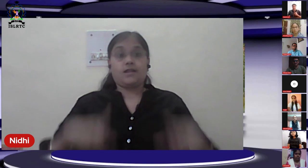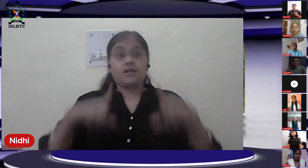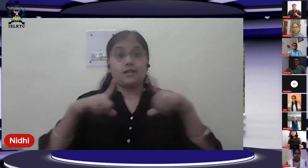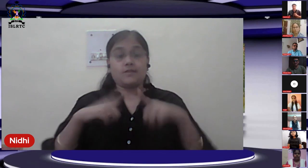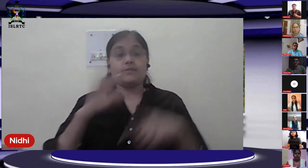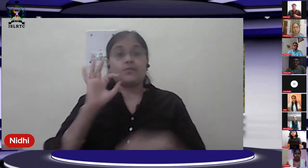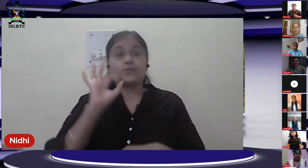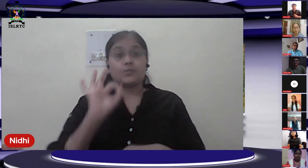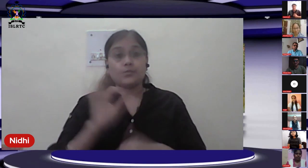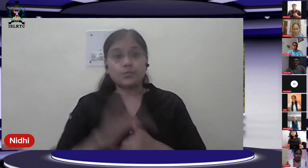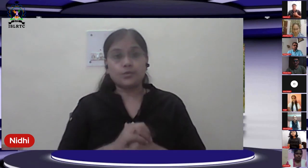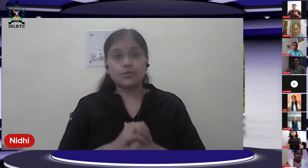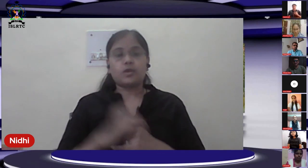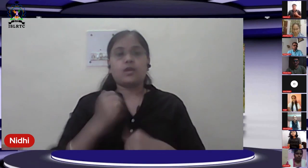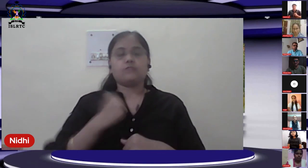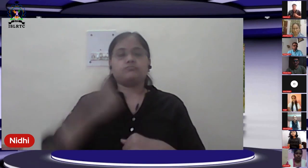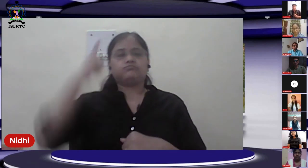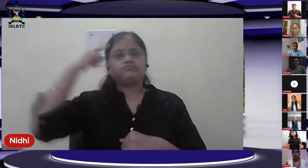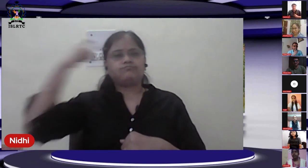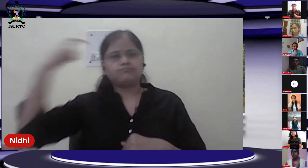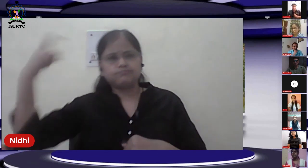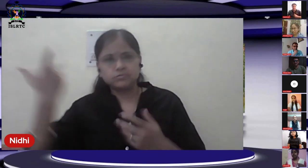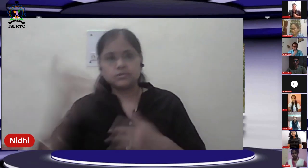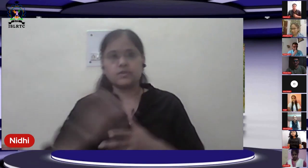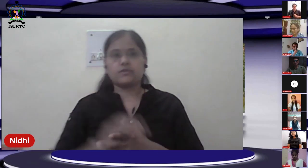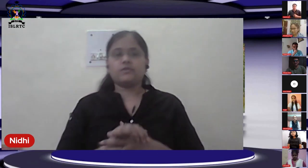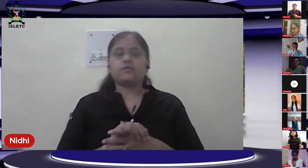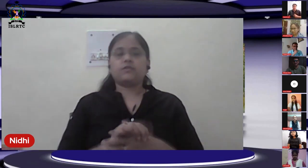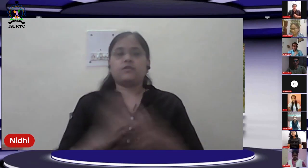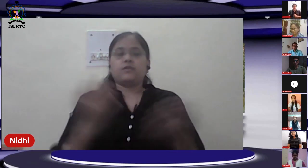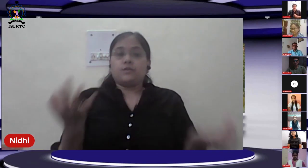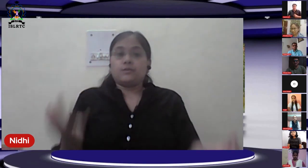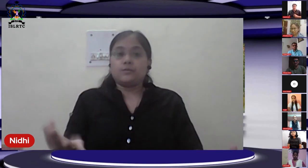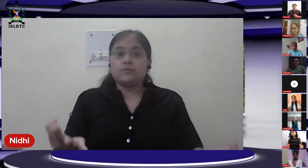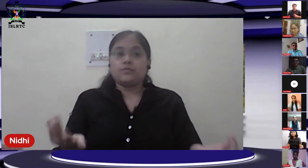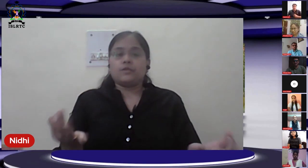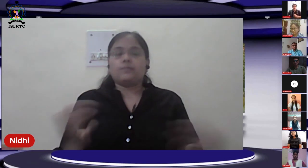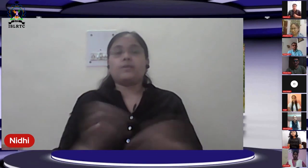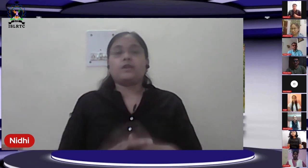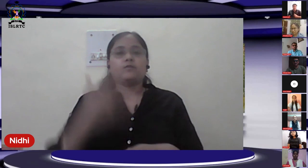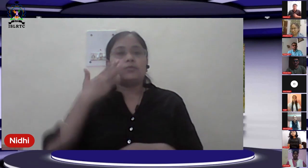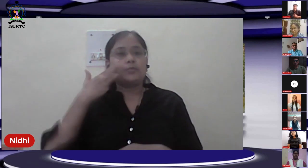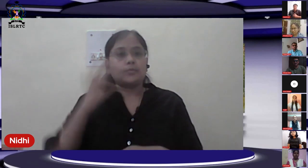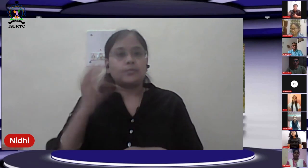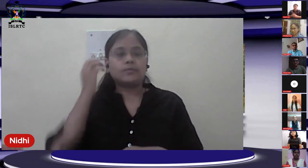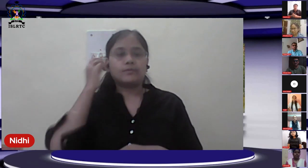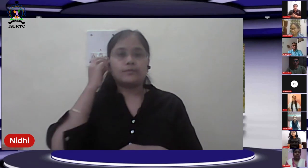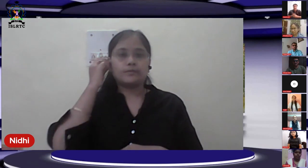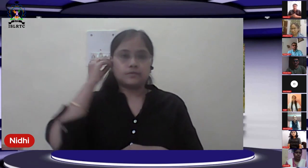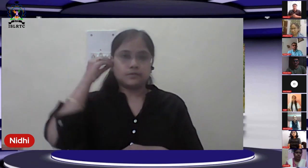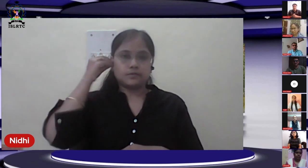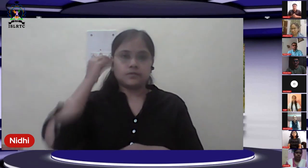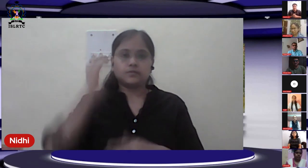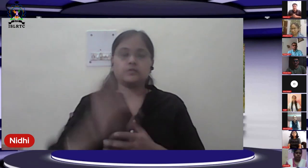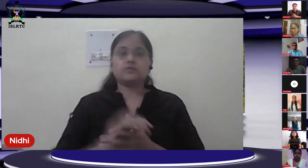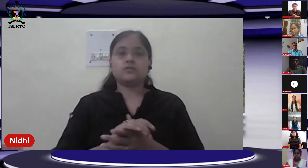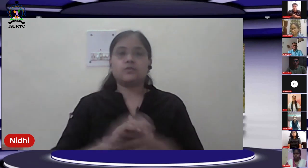अच्छी विचारधारा, हमारे आध्यात्मिकता, सबके लिए योगा जरूरी है। और संस्कृत में योगा शब्द का यदि हम अर्थ